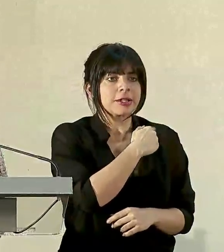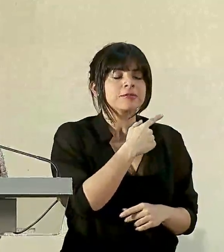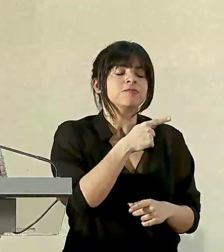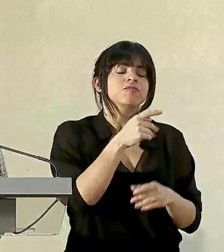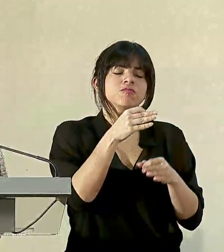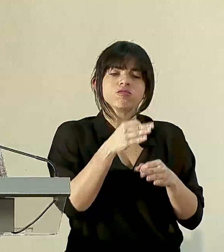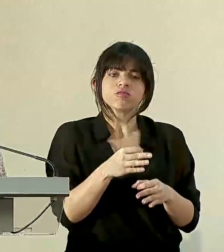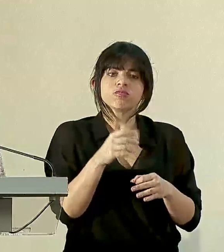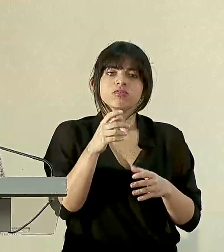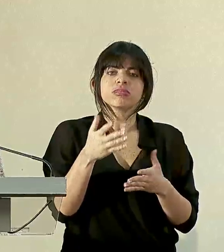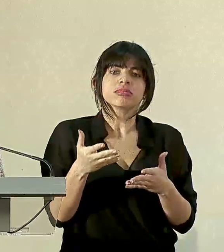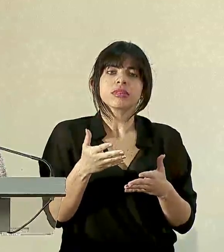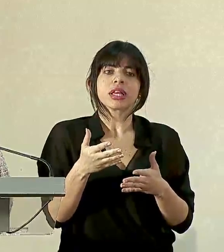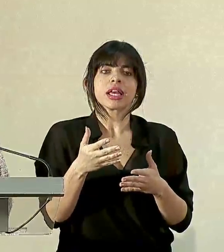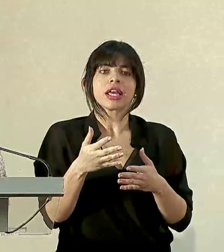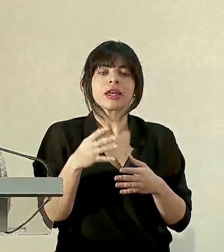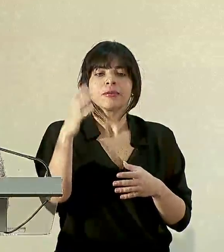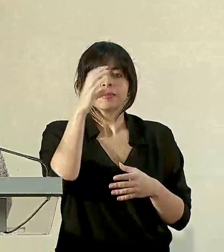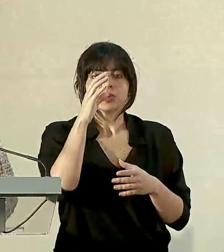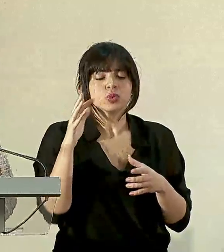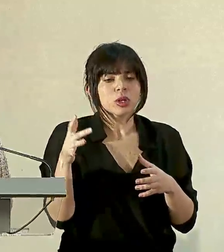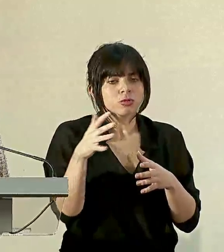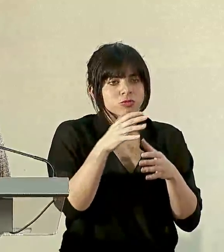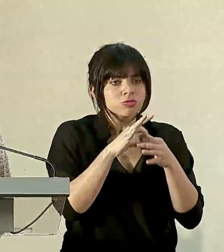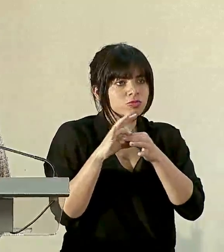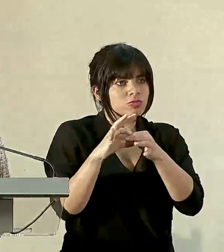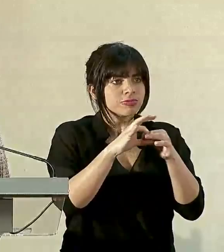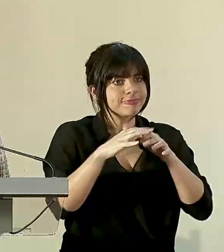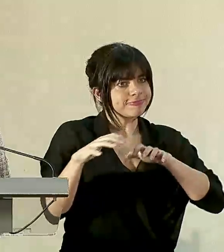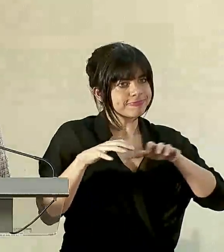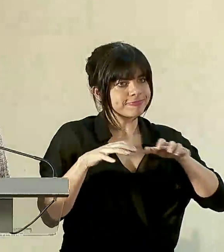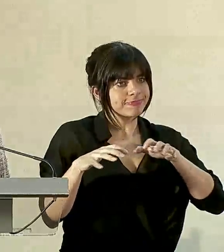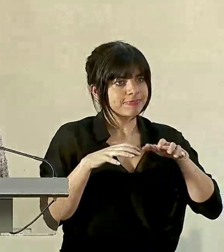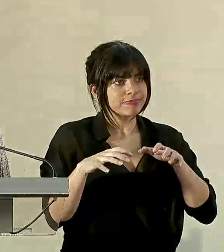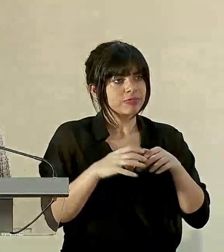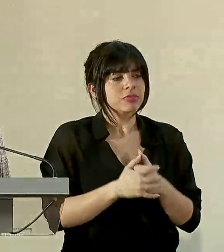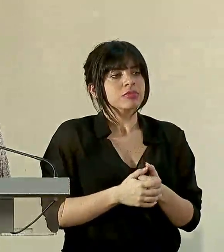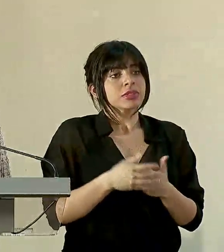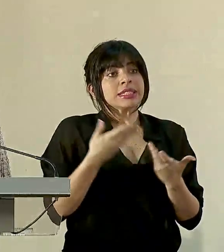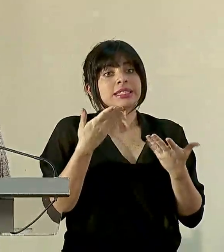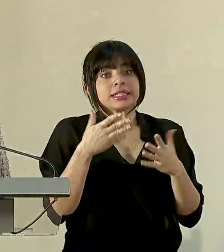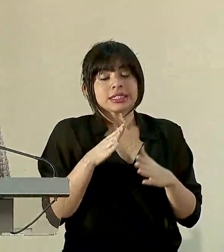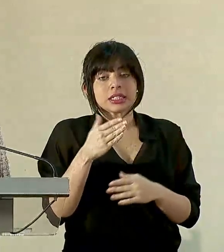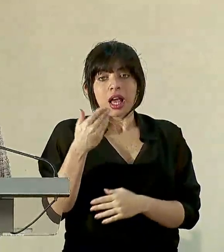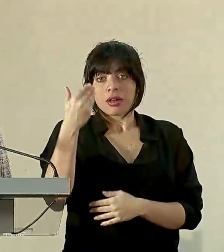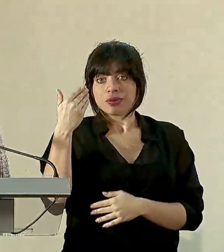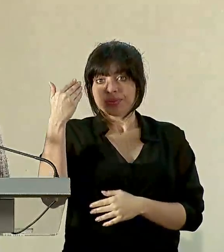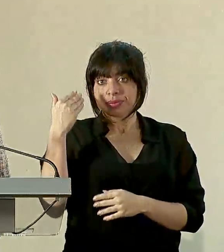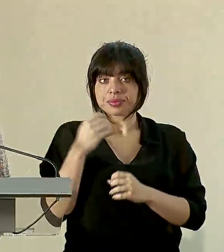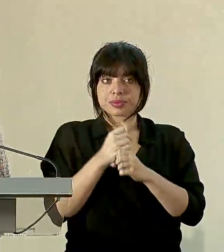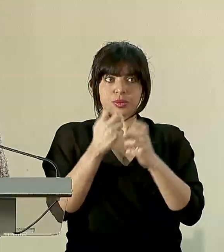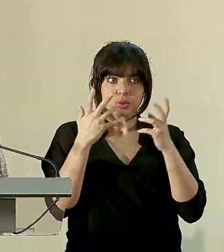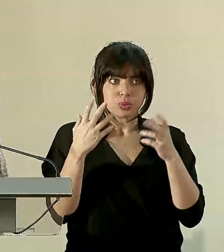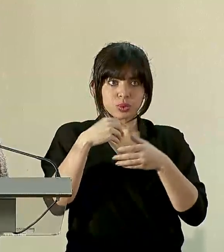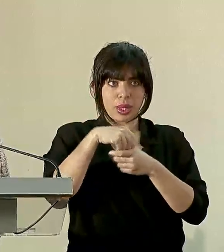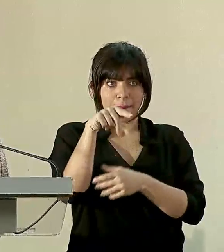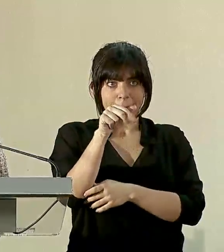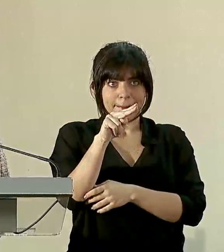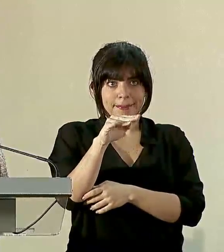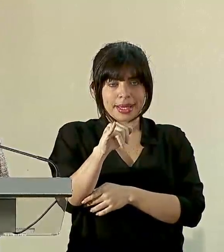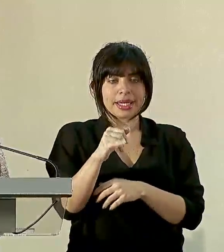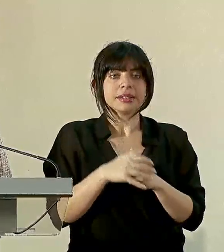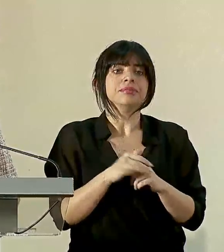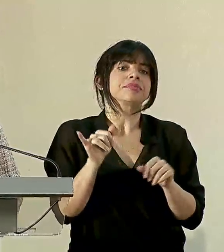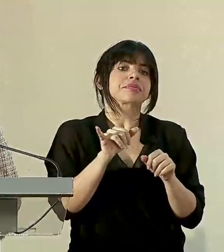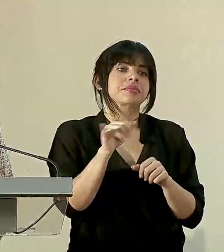de sumar acciones de las que ya venimos haciendo tanto el Patronato Nacional de la